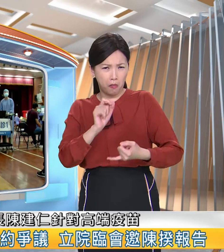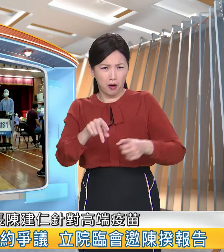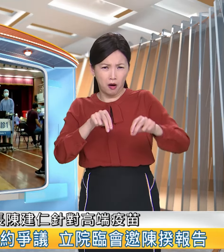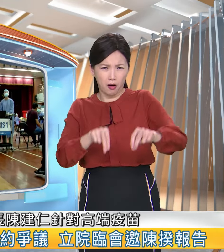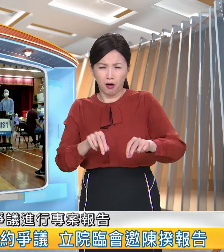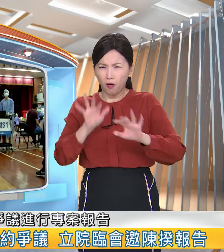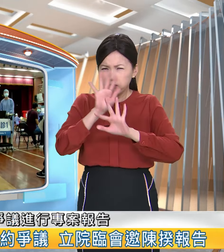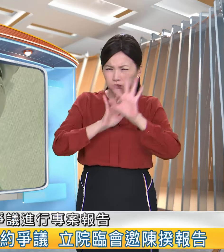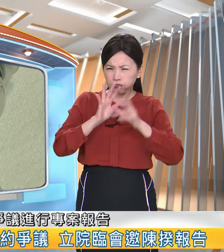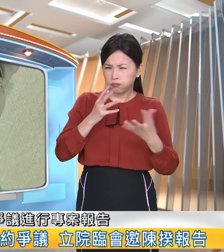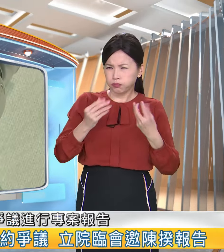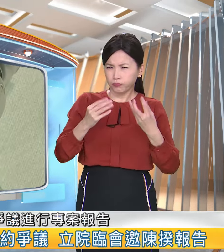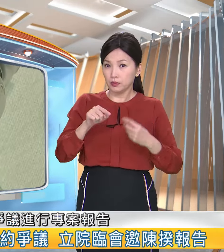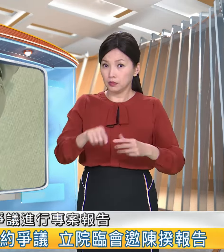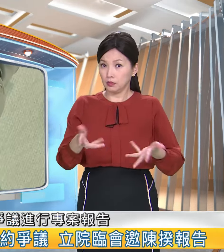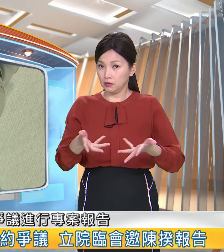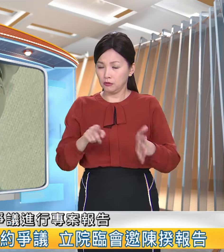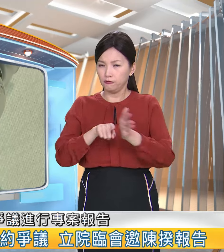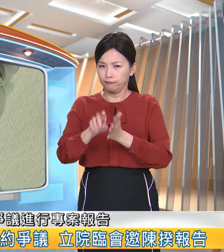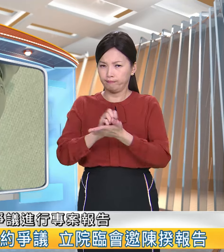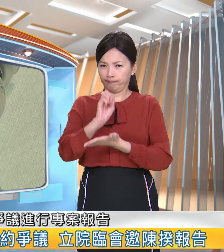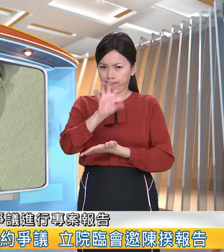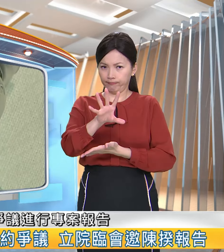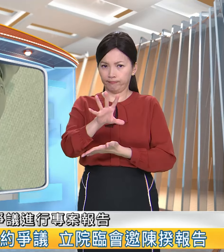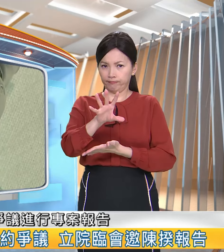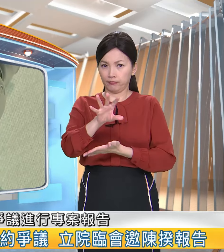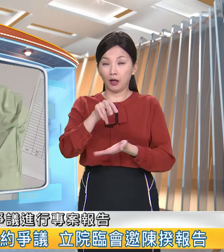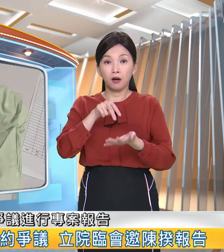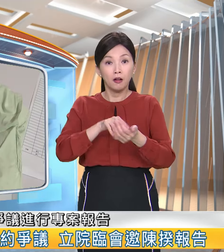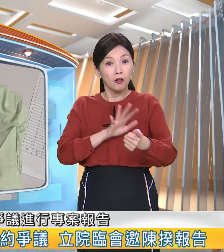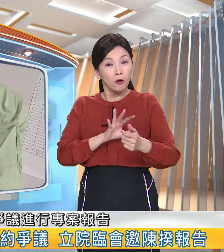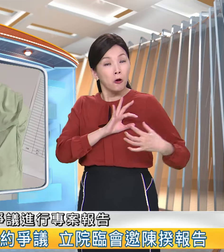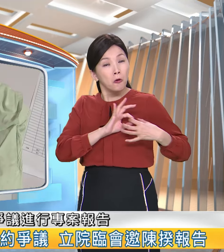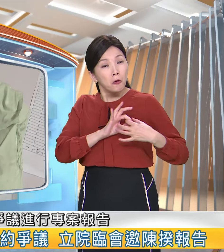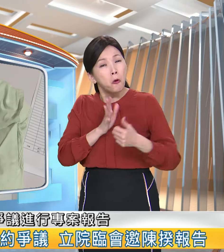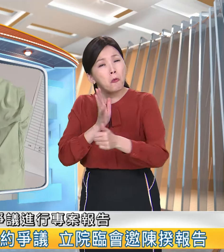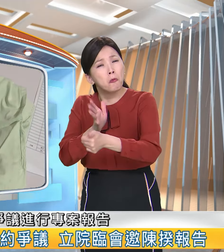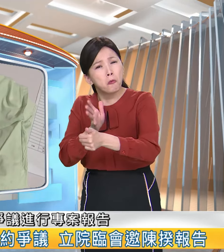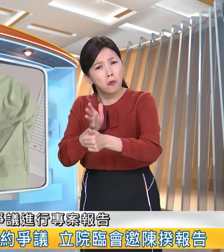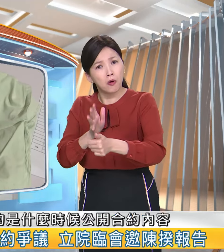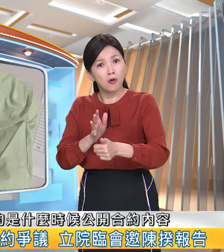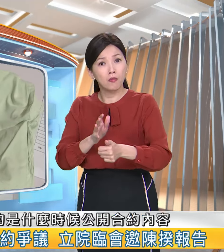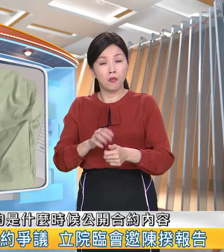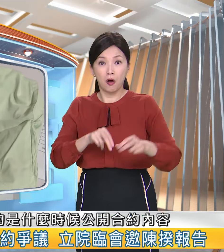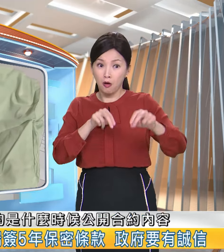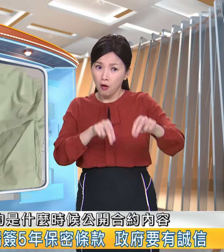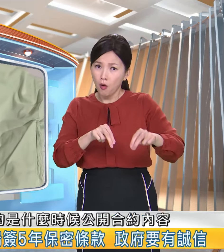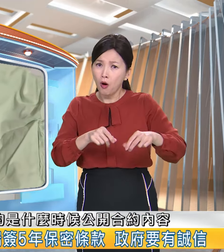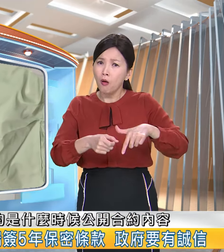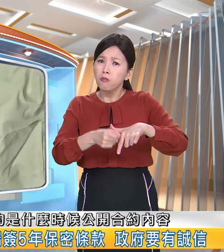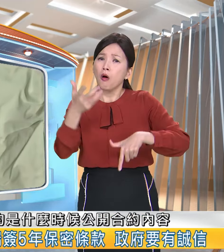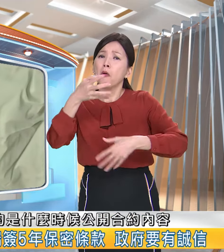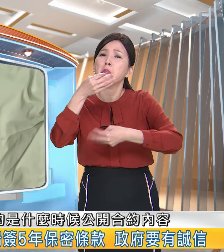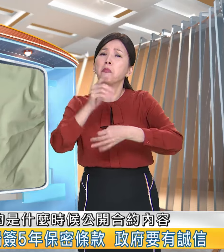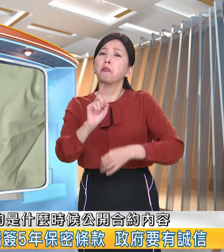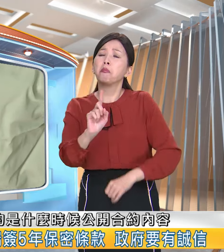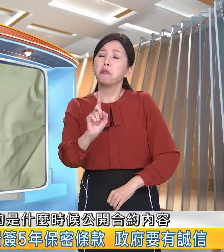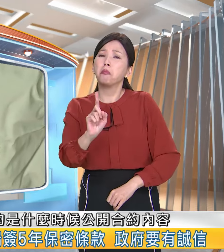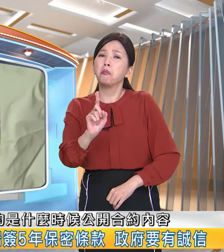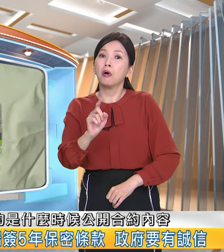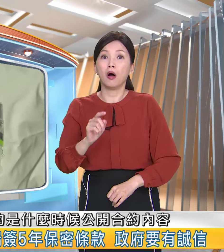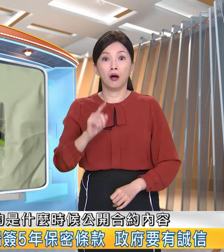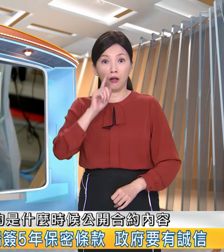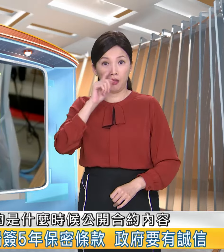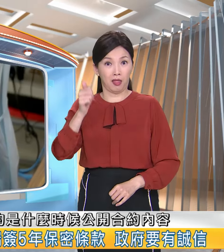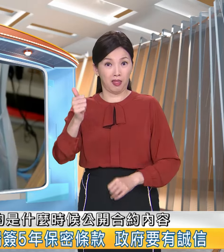疫苗采购合约的争议进行专案报告。而立委最关心的是什么时候公开